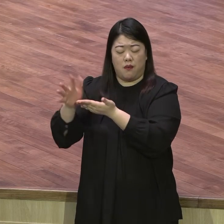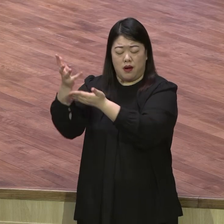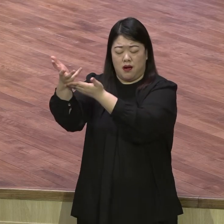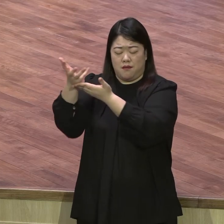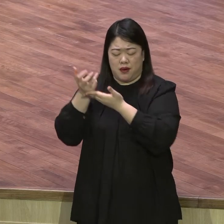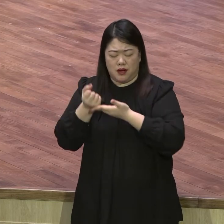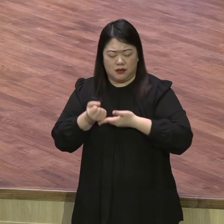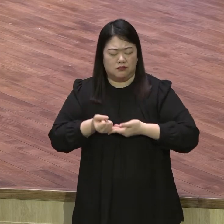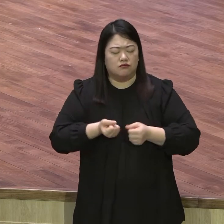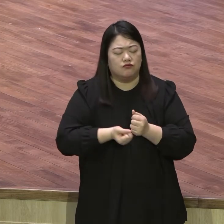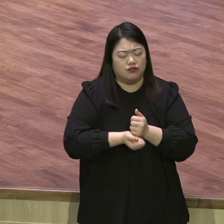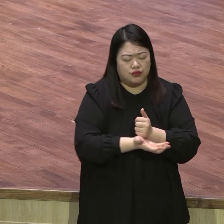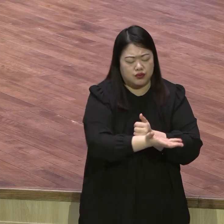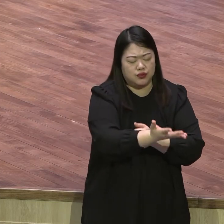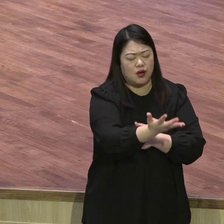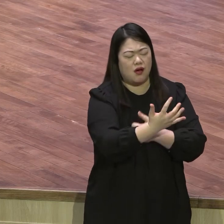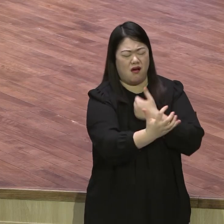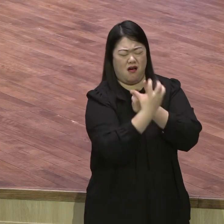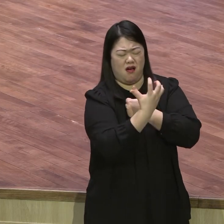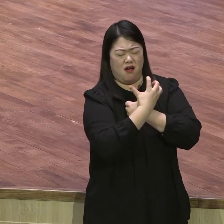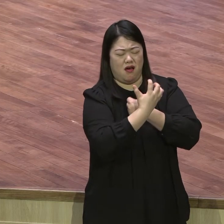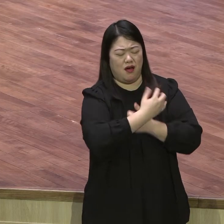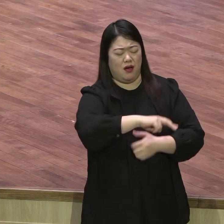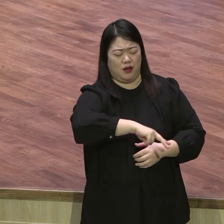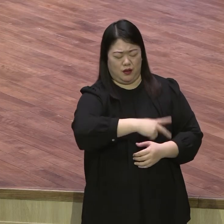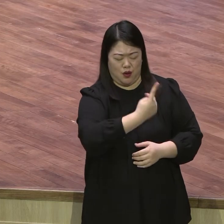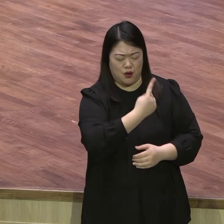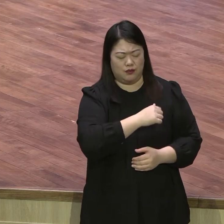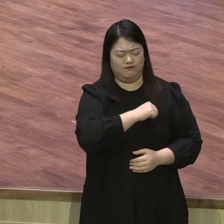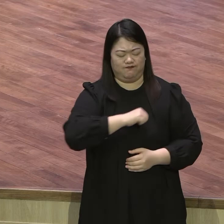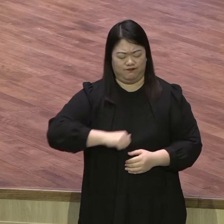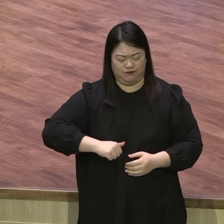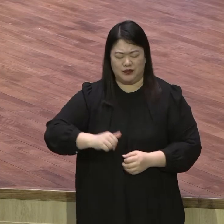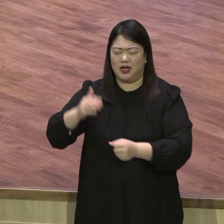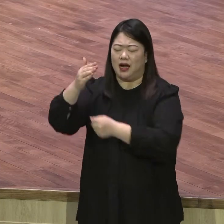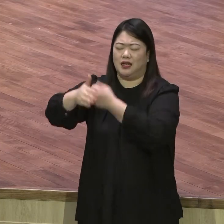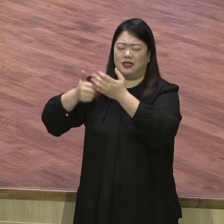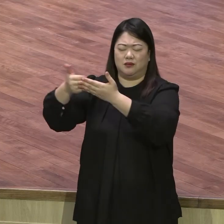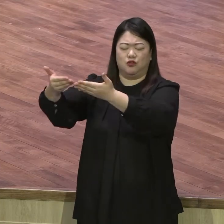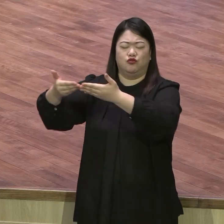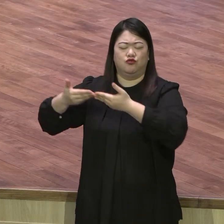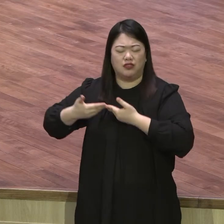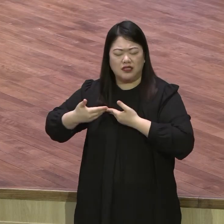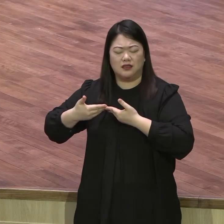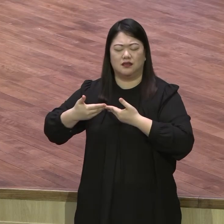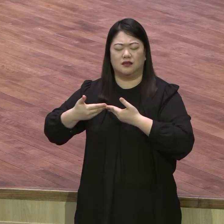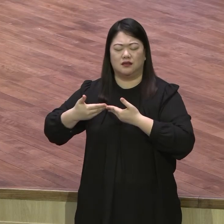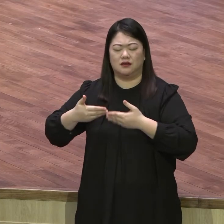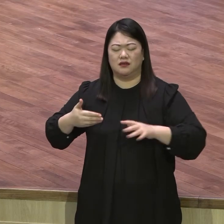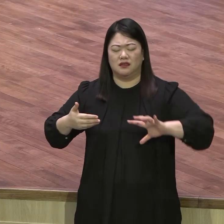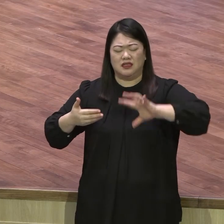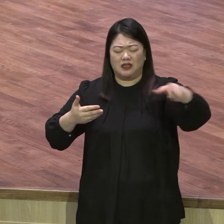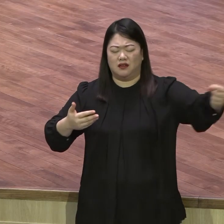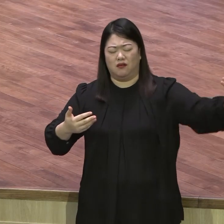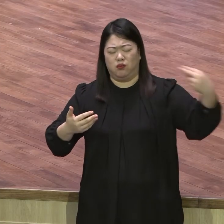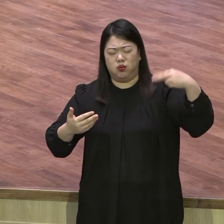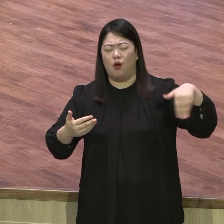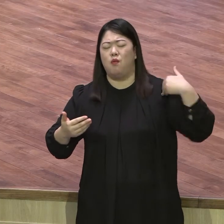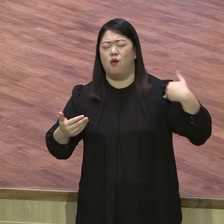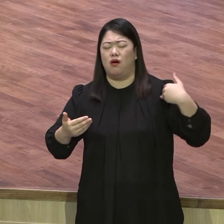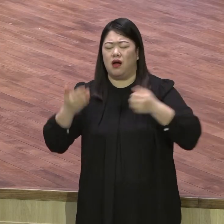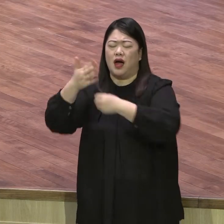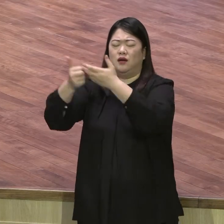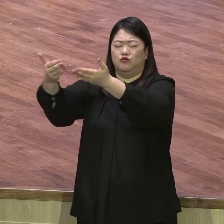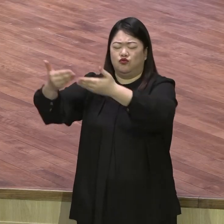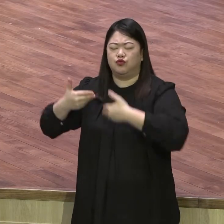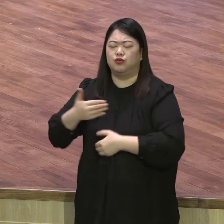의를 위하여 박해받는 자가 되어 하나님 주시는 이 땅에서 세상 사람들이 알 수도 줄 수 없는 참 기쁨, 참